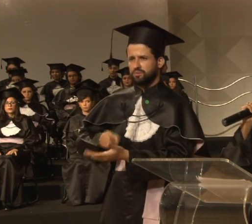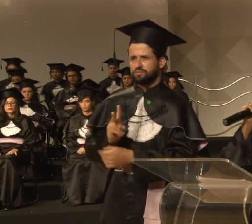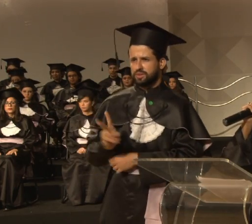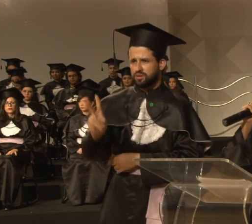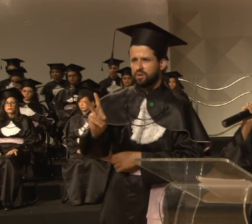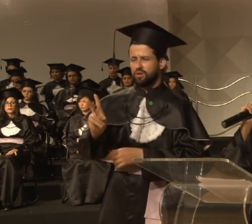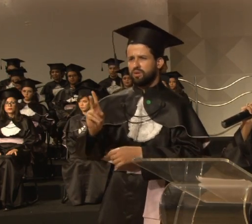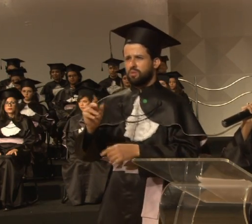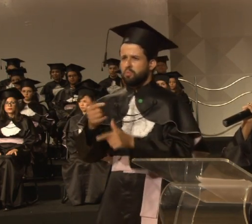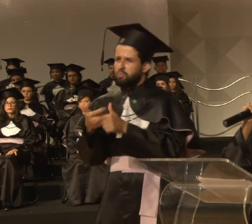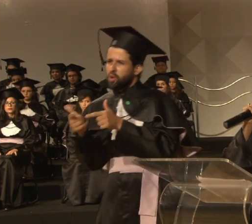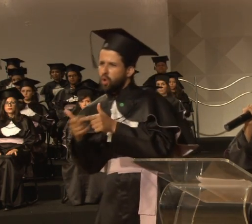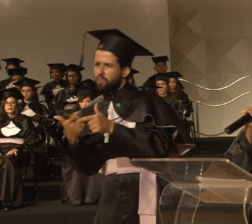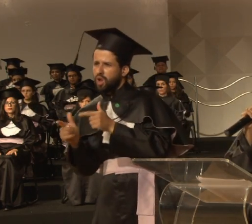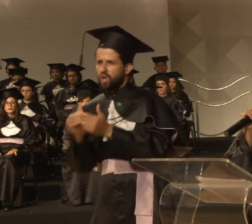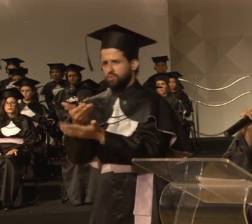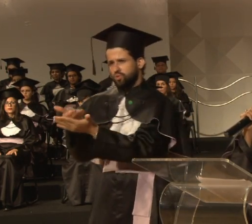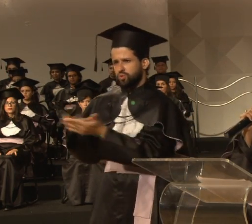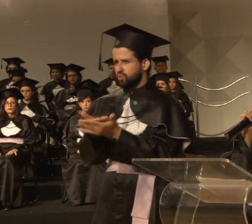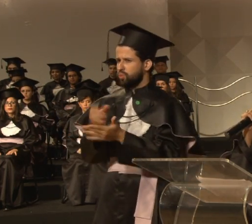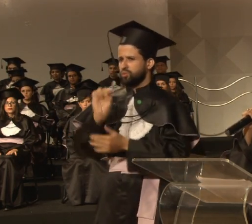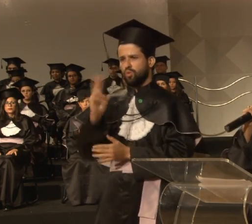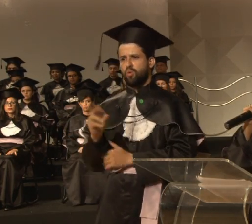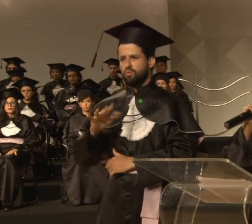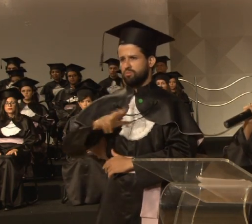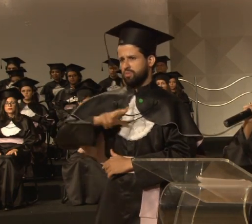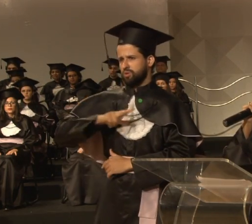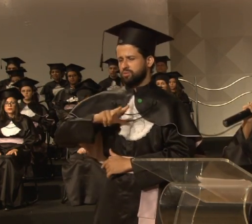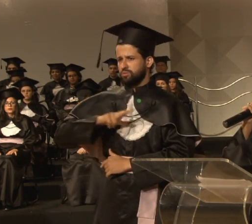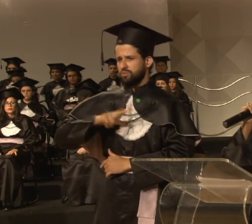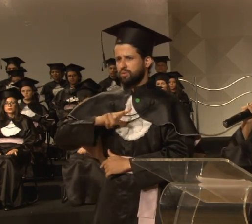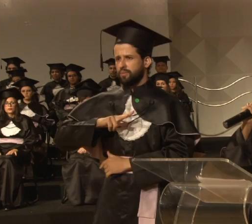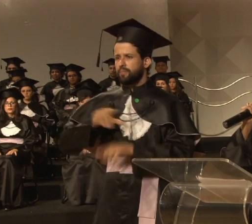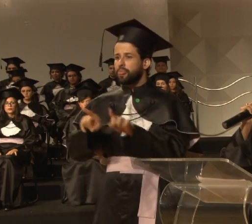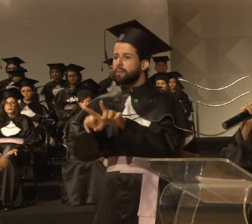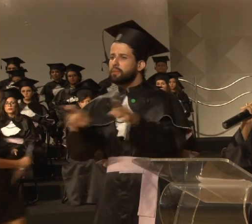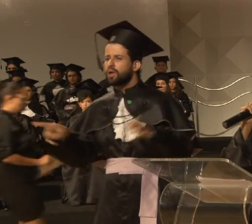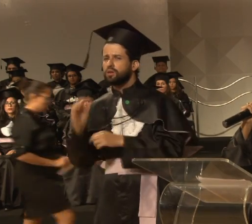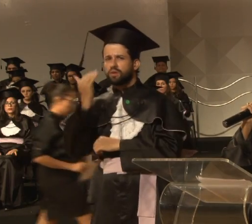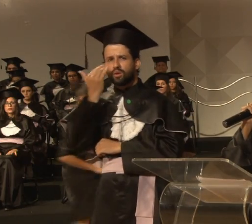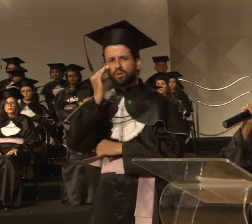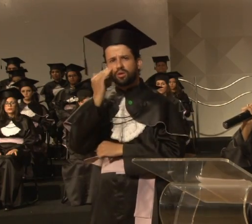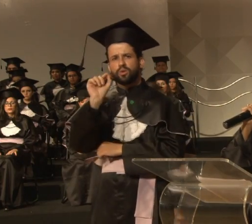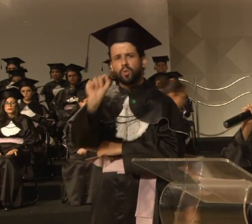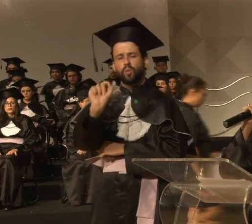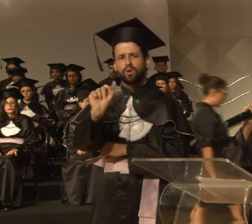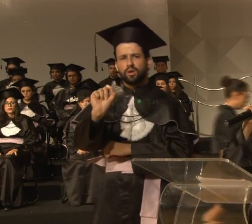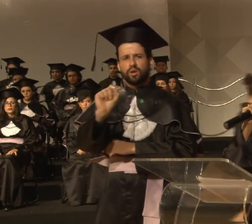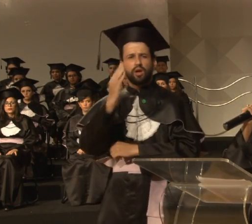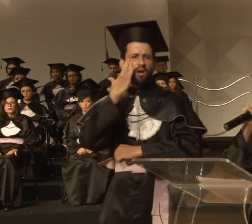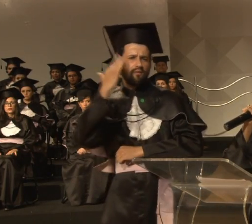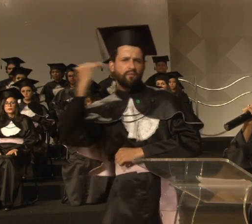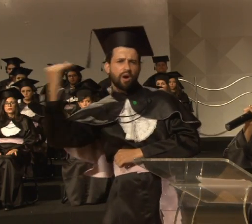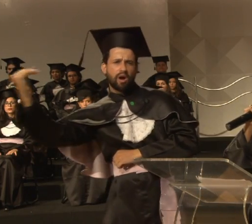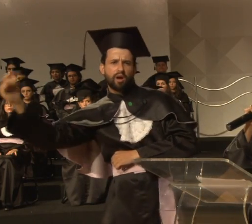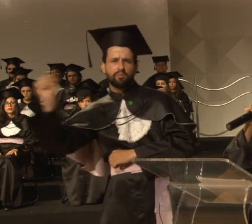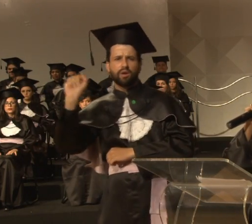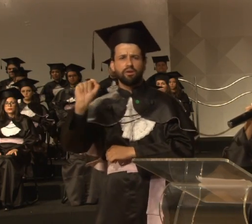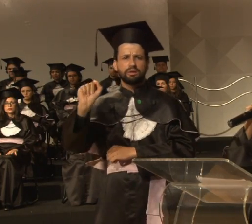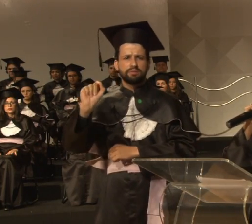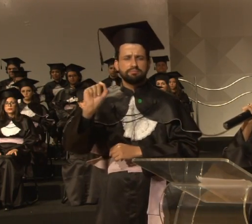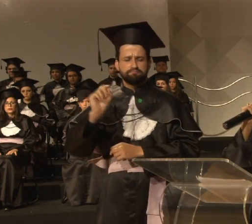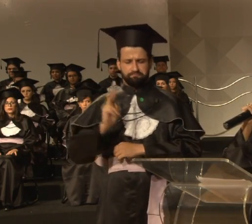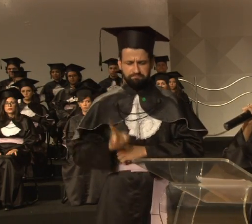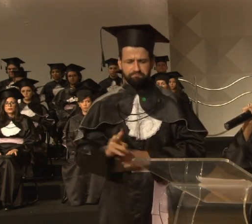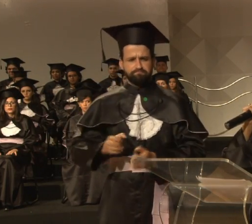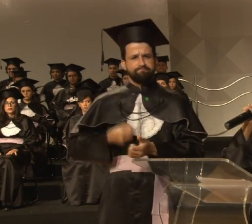relacionados à minha graduação ou pessoal. Mas entendi que o segredo do sucesso é a resiliência,